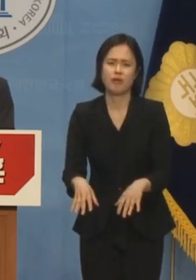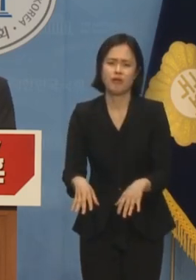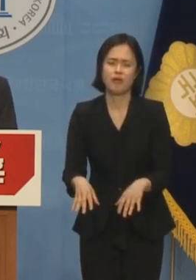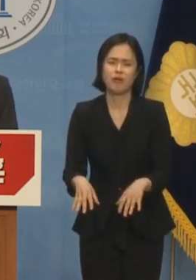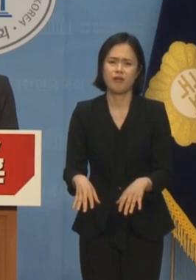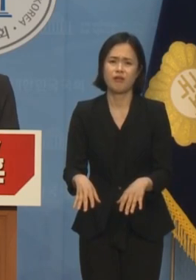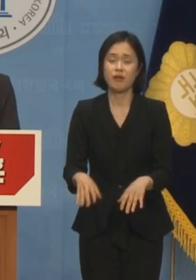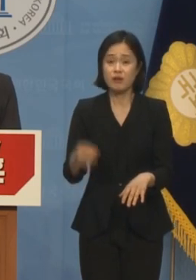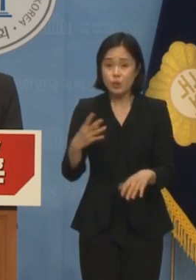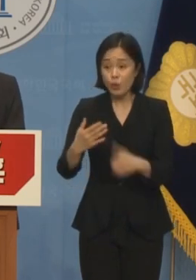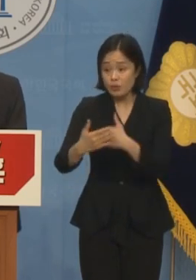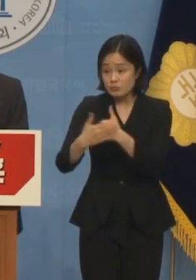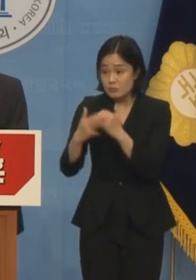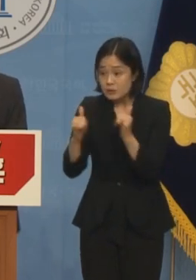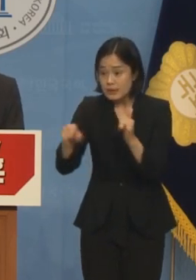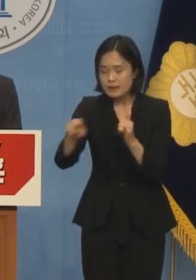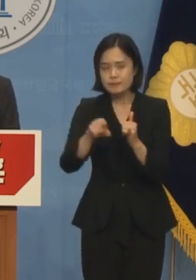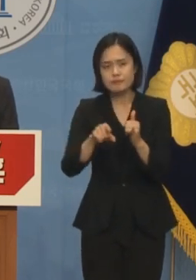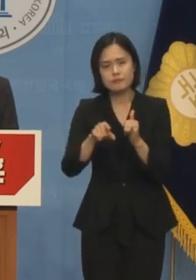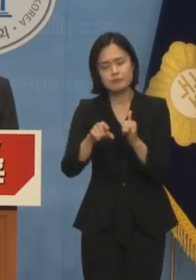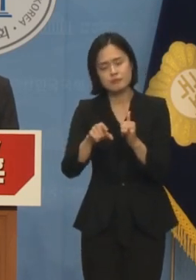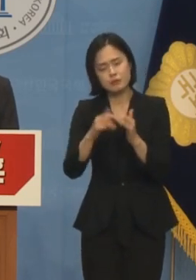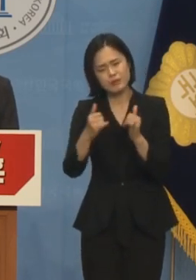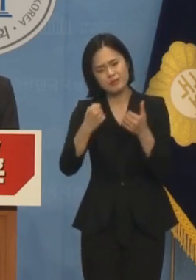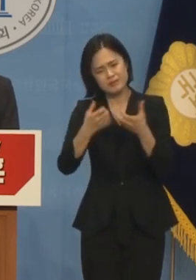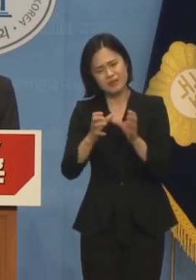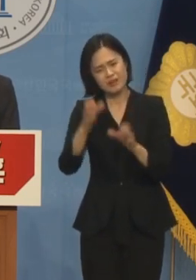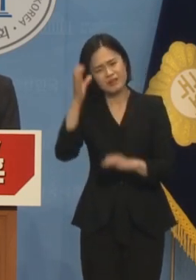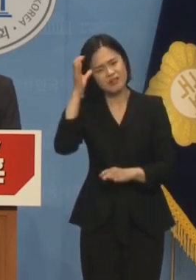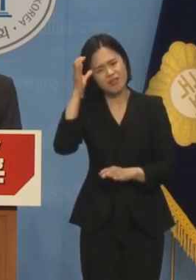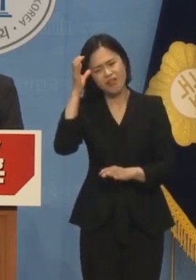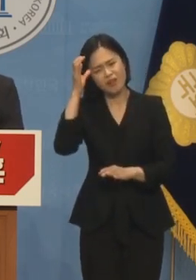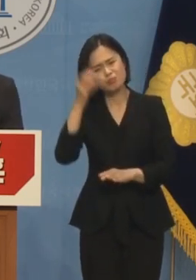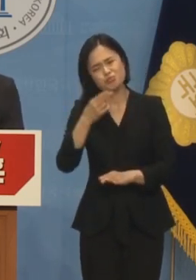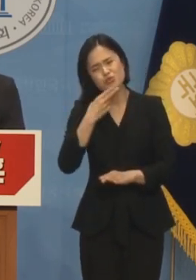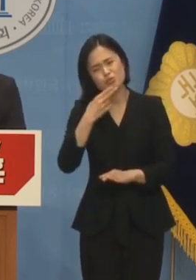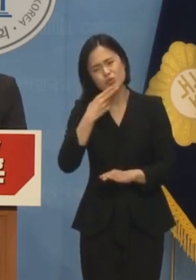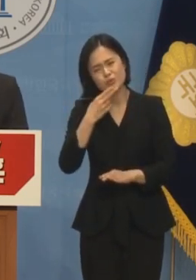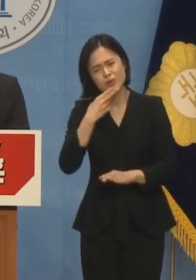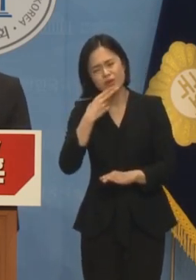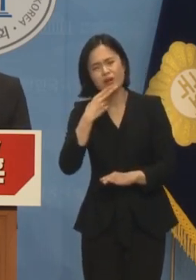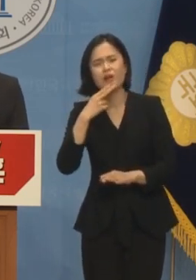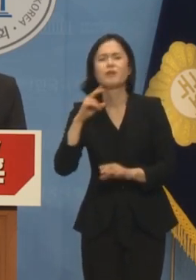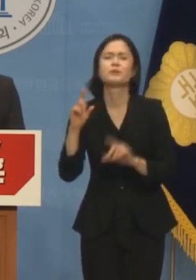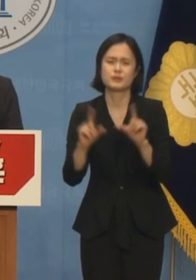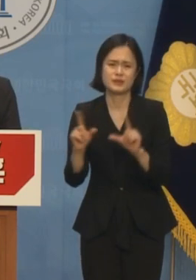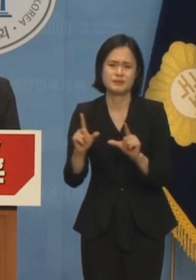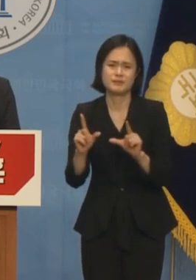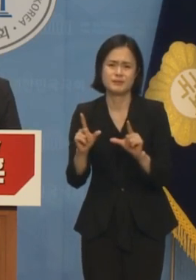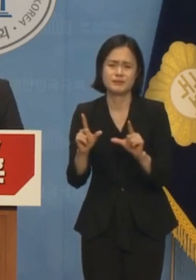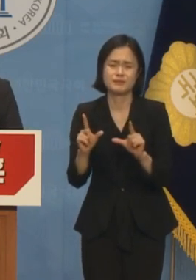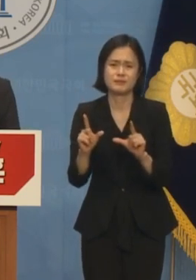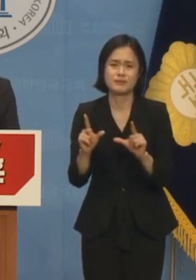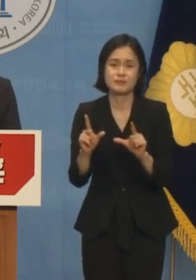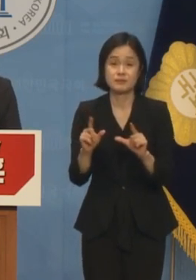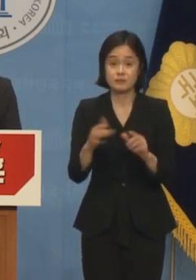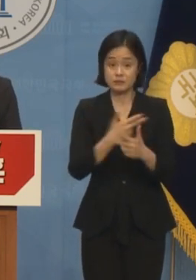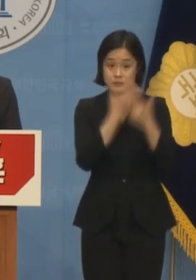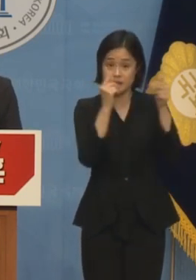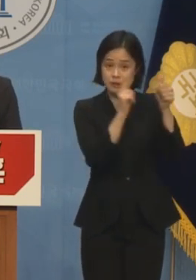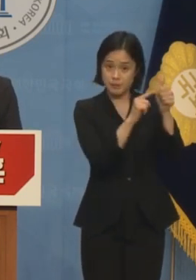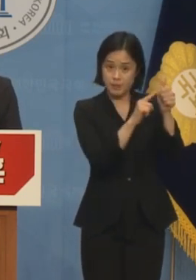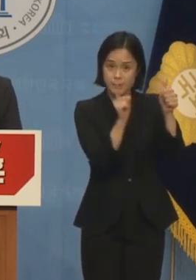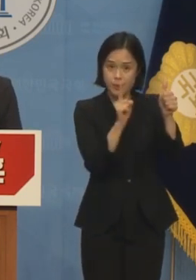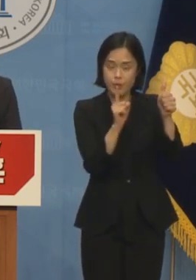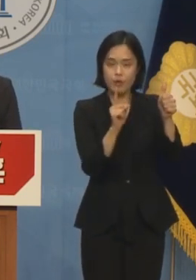기대를 접고 있는 게 또 하나의 냉정한 현실입니다. 저는 얼마 전 이재명 대표가 위증을